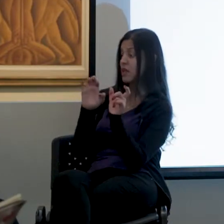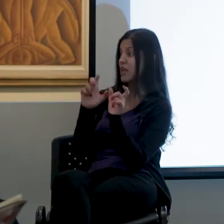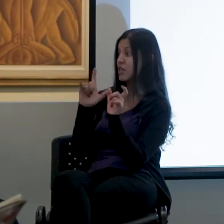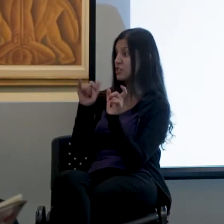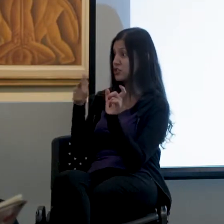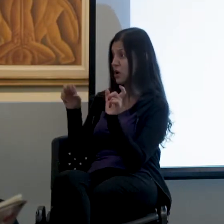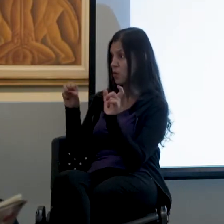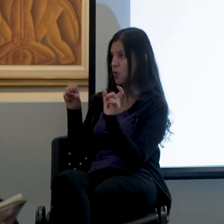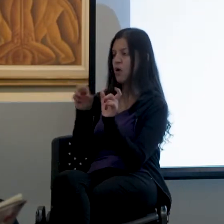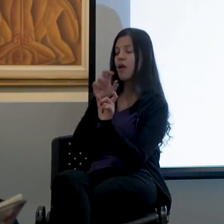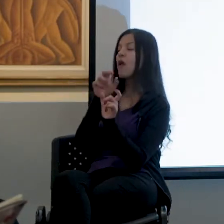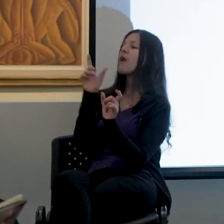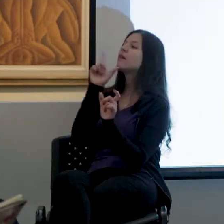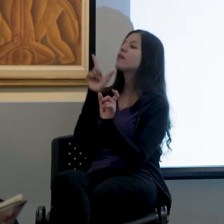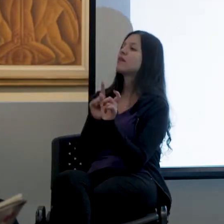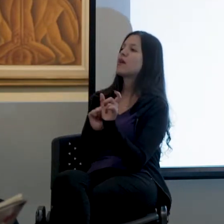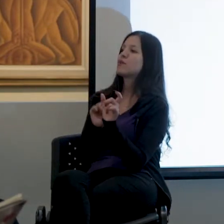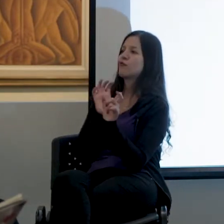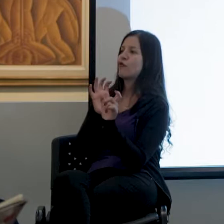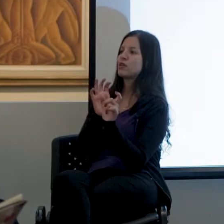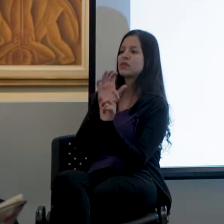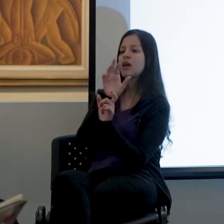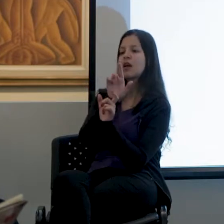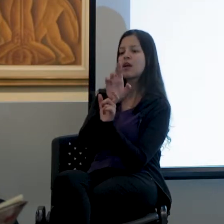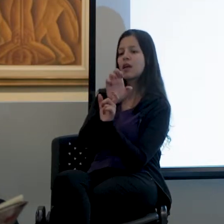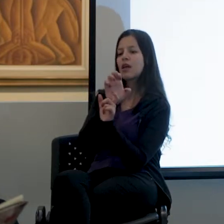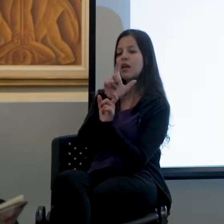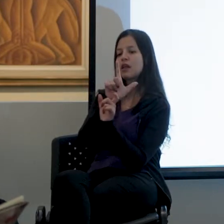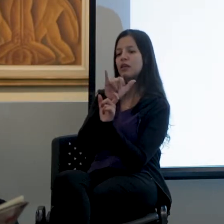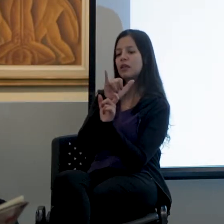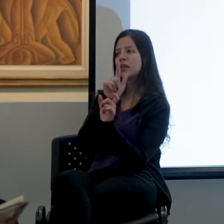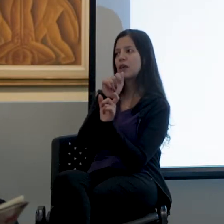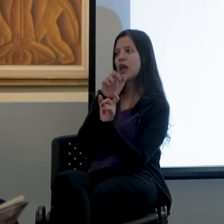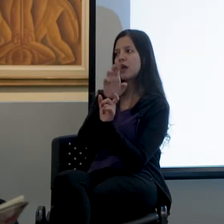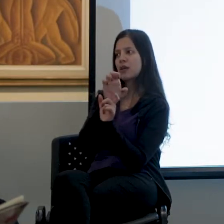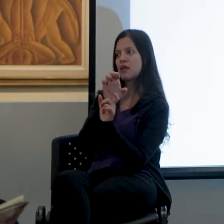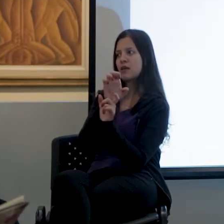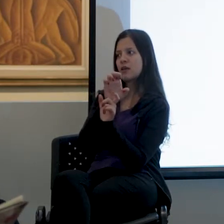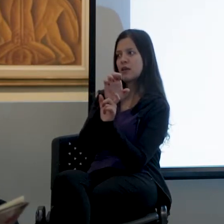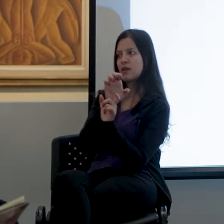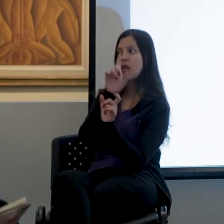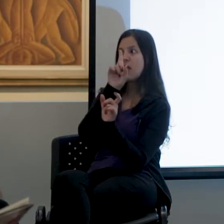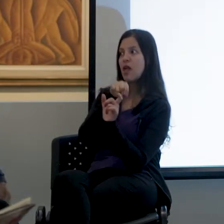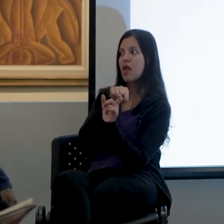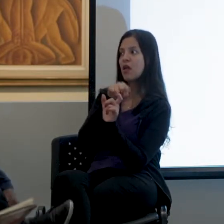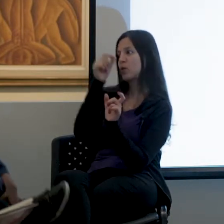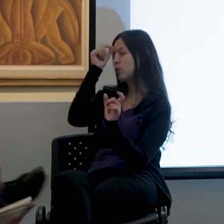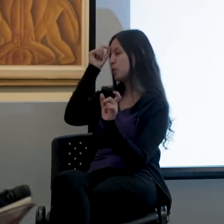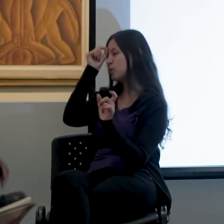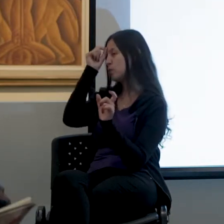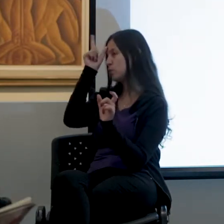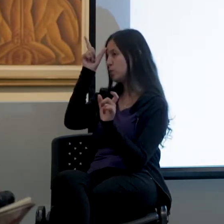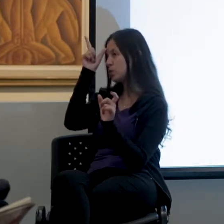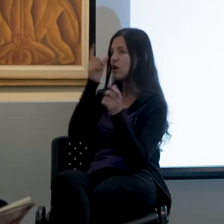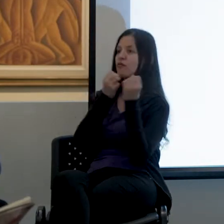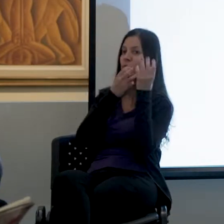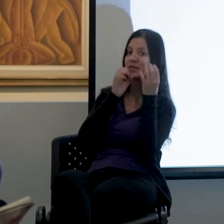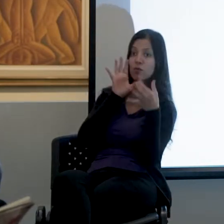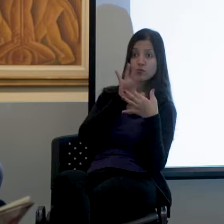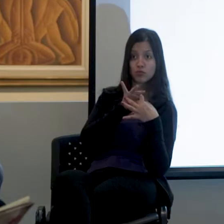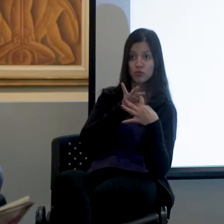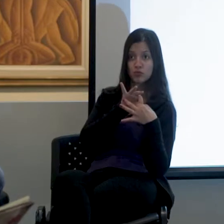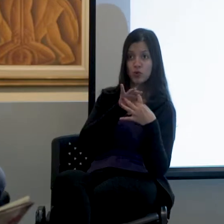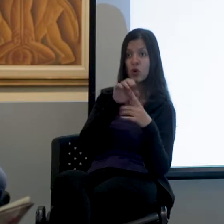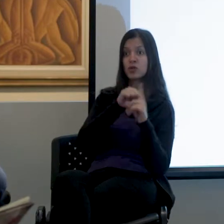juntar. Não precisa juntar. A cultura, a informação, junta. A sociedade civil